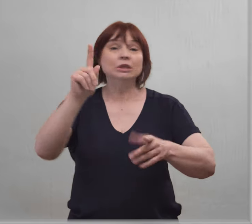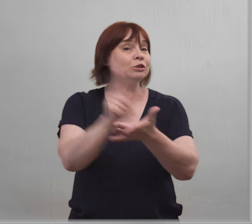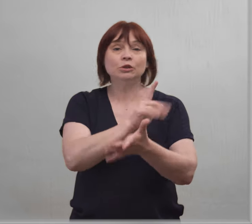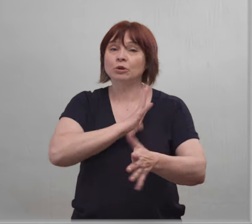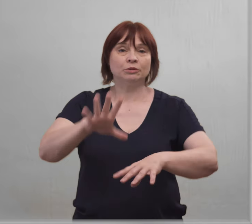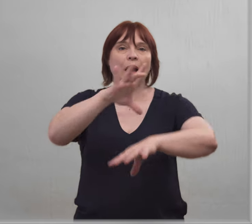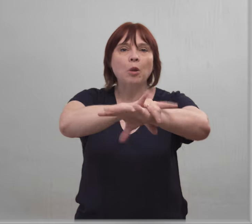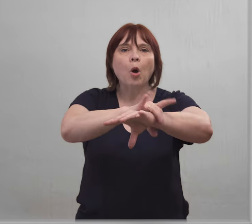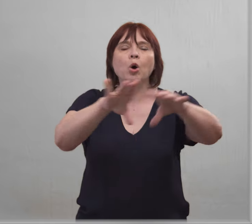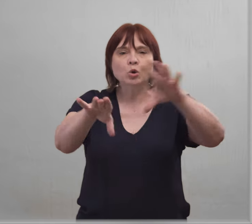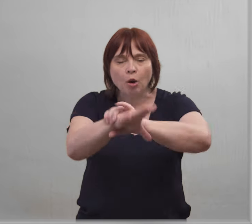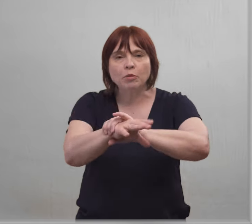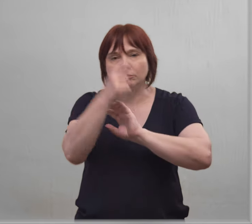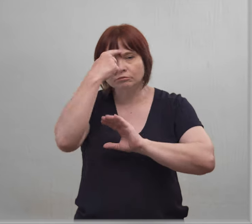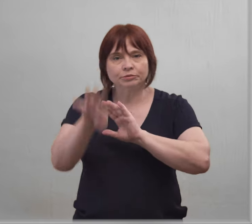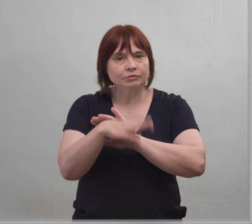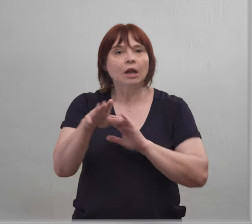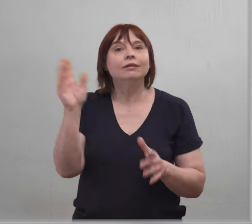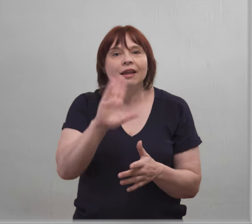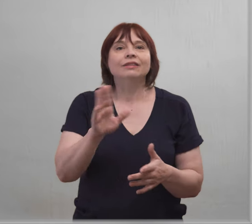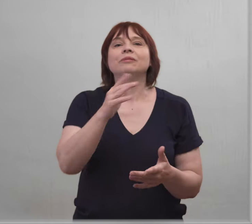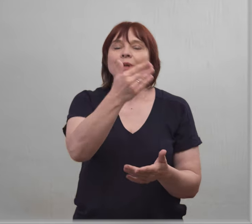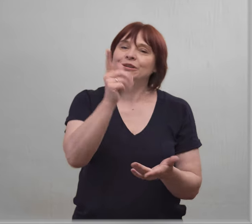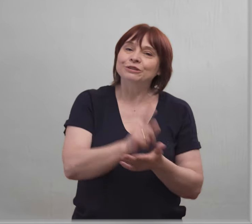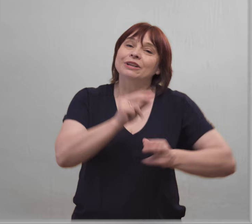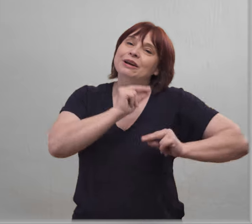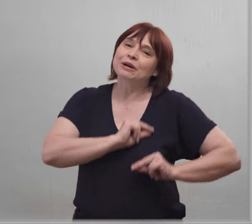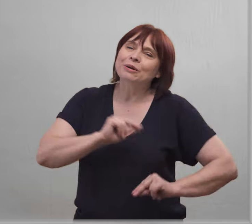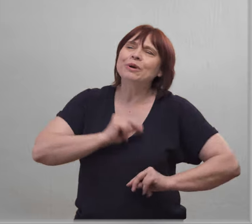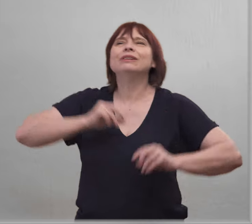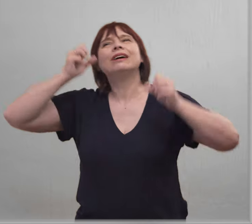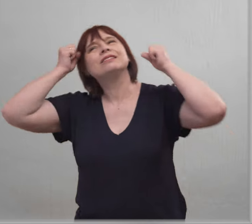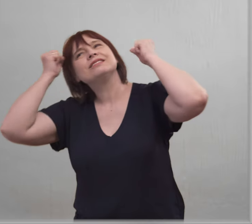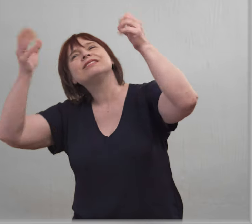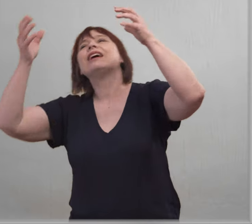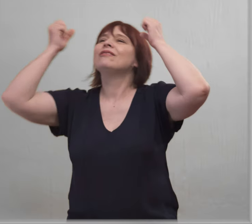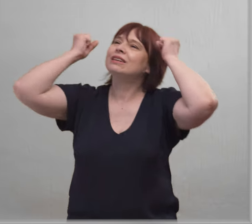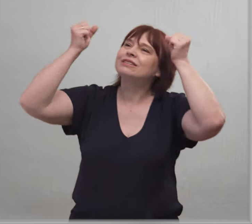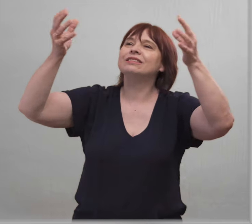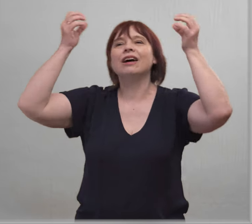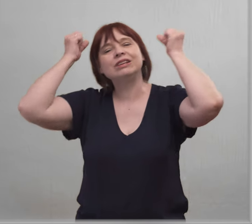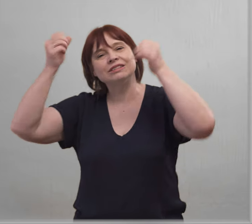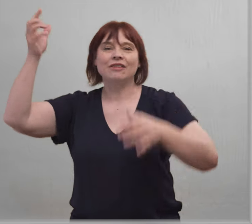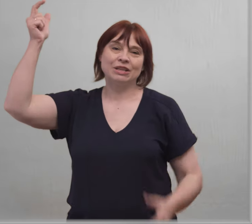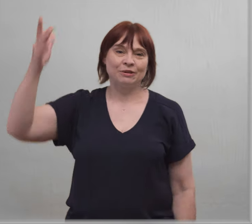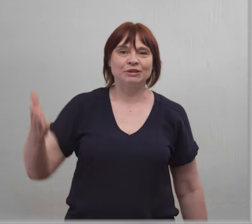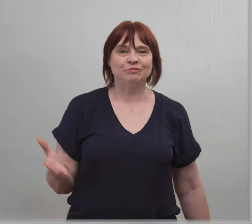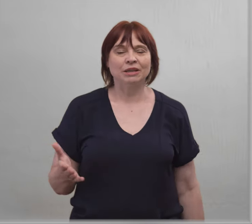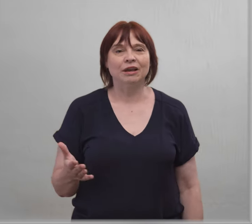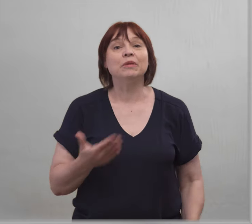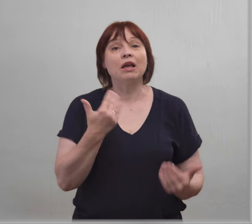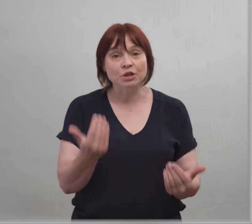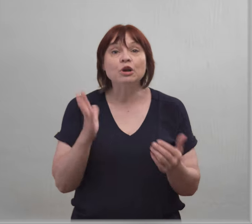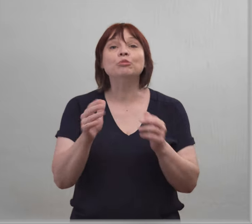создал нас, чтобы мы, работая, прославляли Его имя. И мы сегодня будем молиться за молитвенные просьбы.